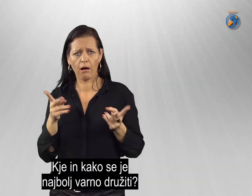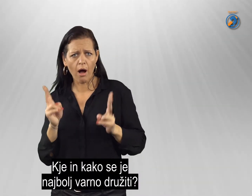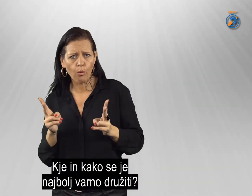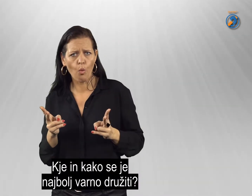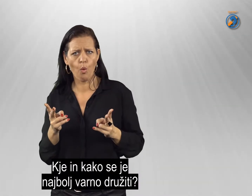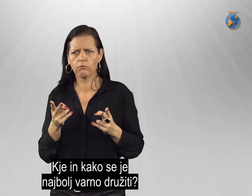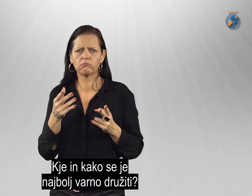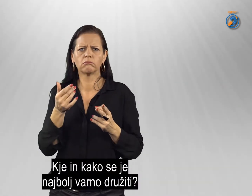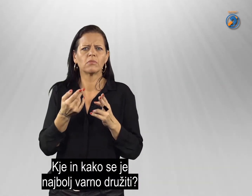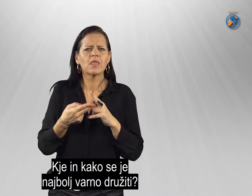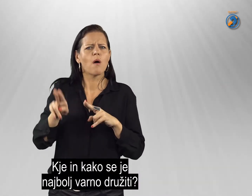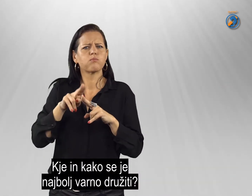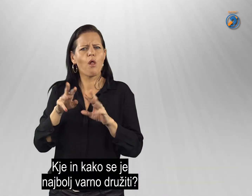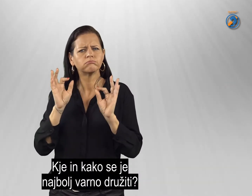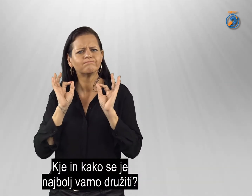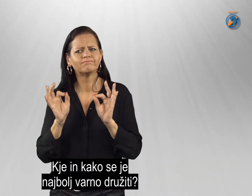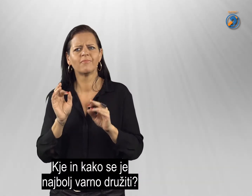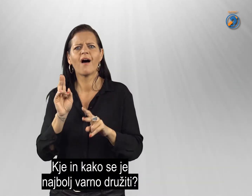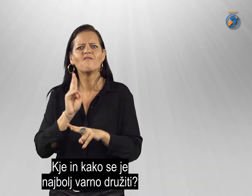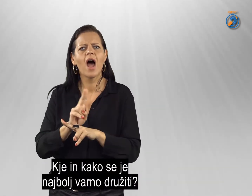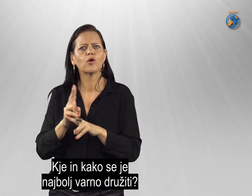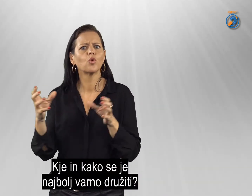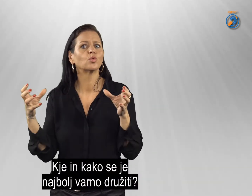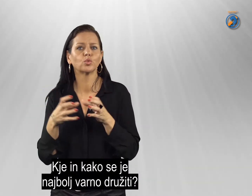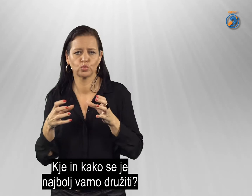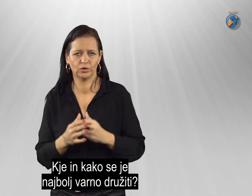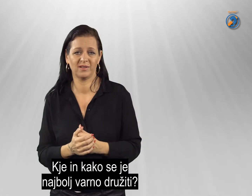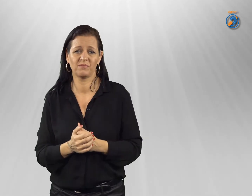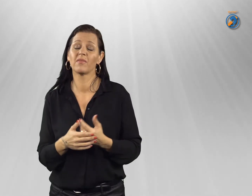Kje in kako se je najbolj varno družiti?